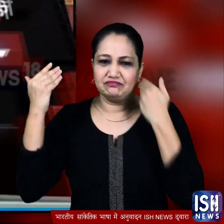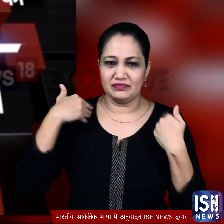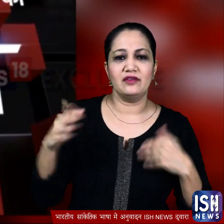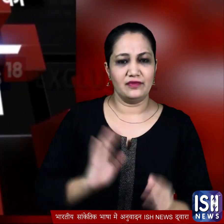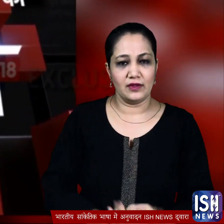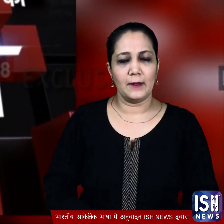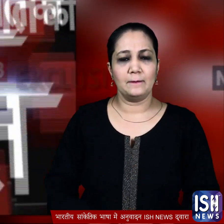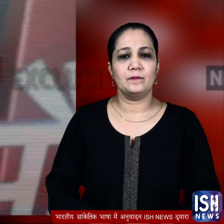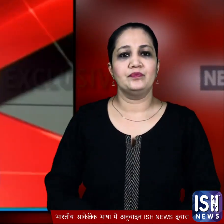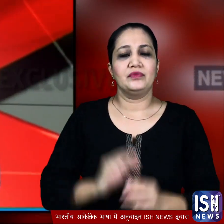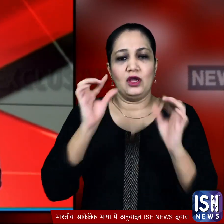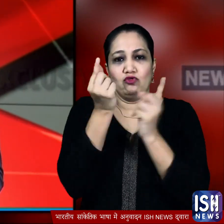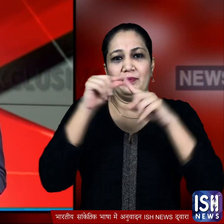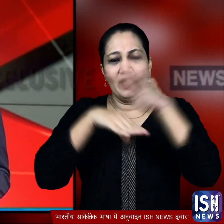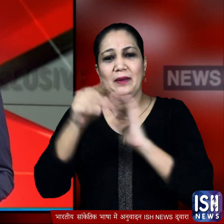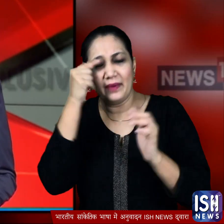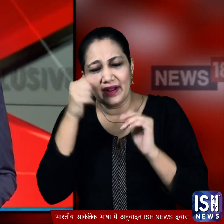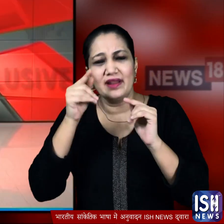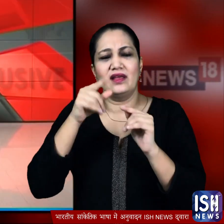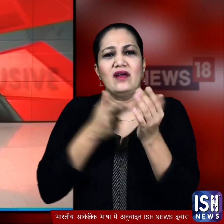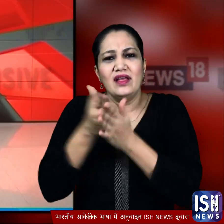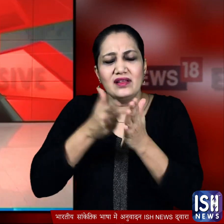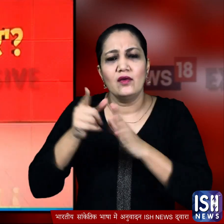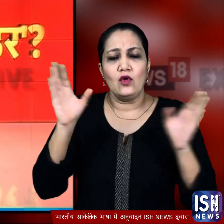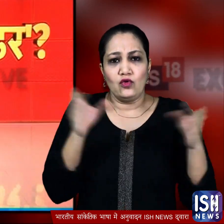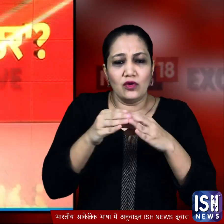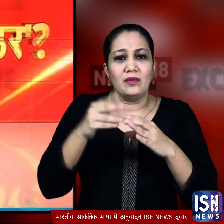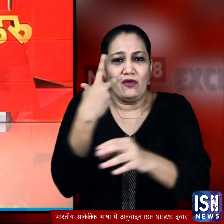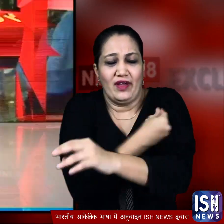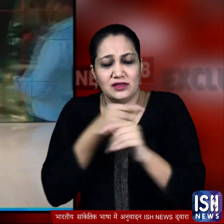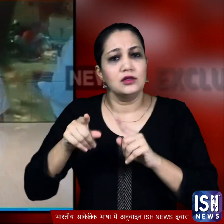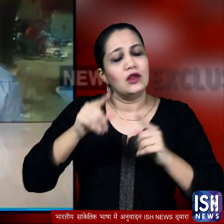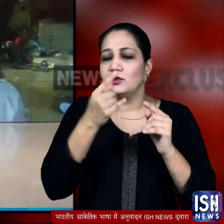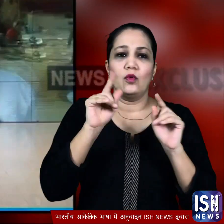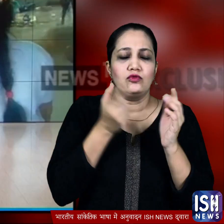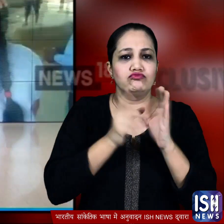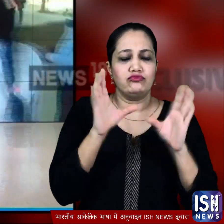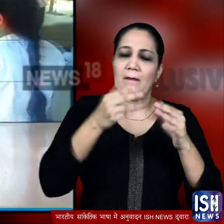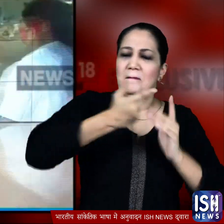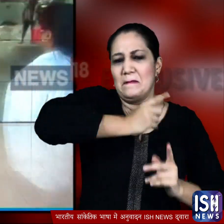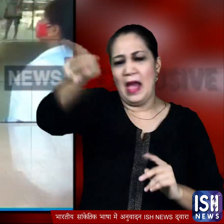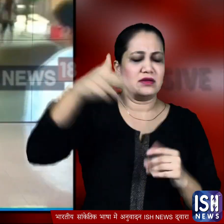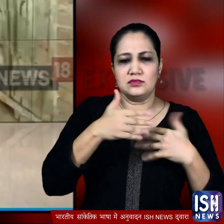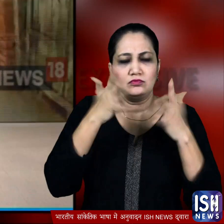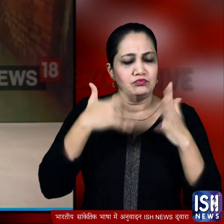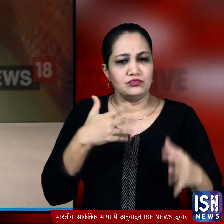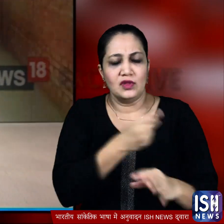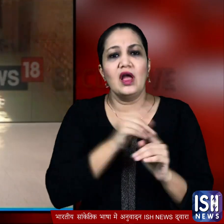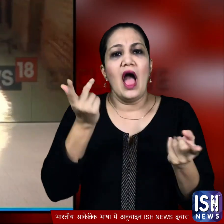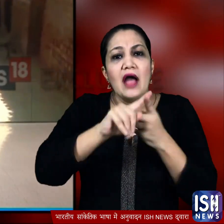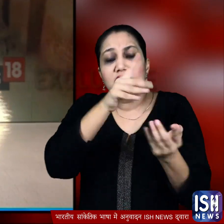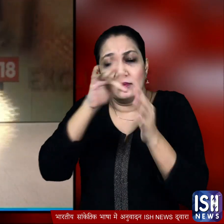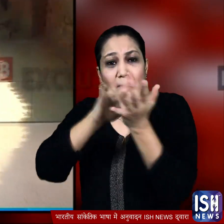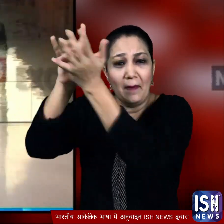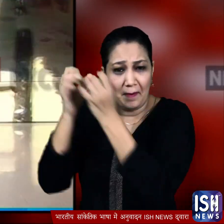आईं। उत्तर प्रदेश के बरेली के एक गांव में कोरोना का टीका लगाने गई टीम को लोगों ने वापस भेज दिया। जहां एक और देश के